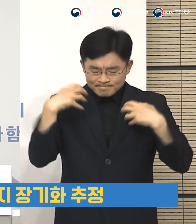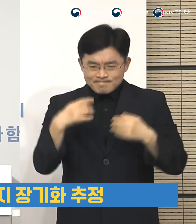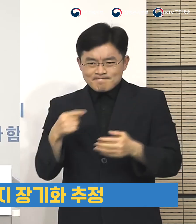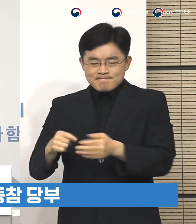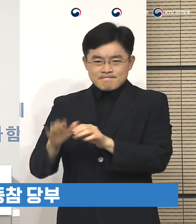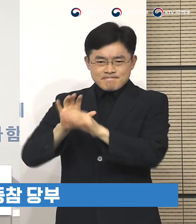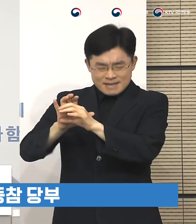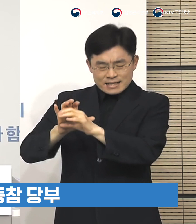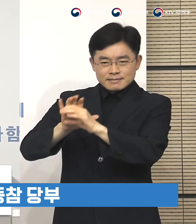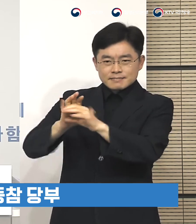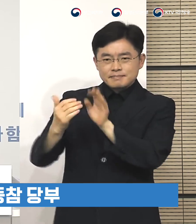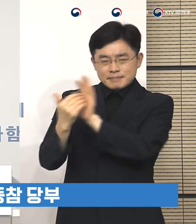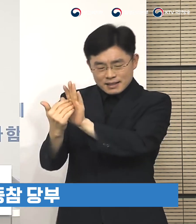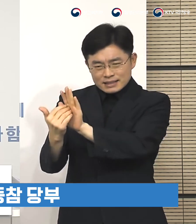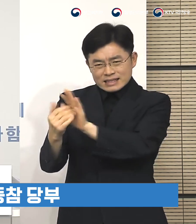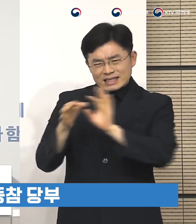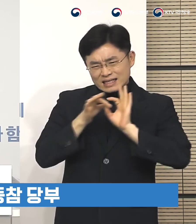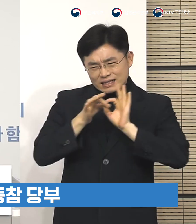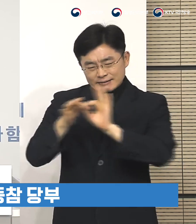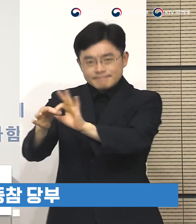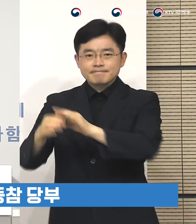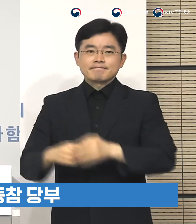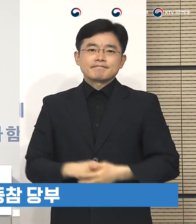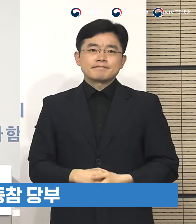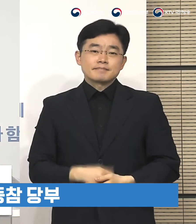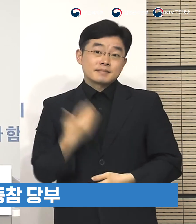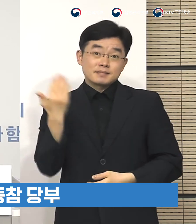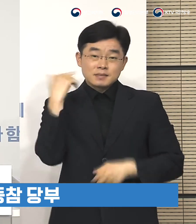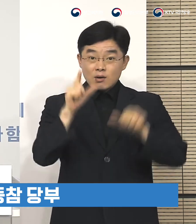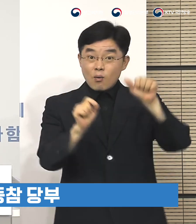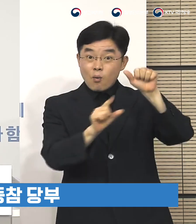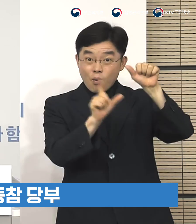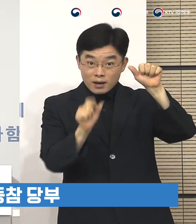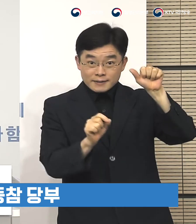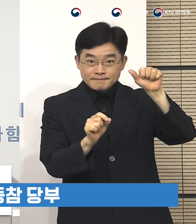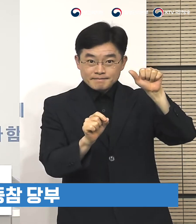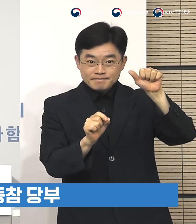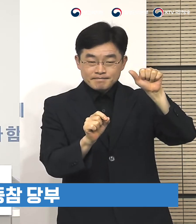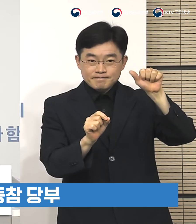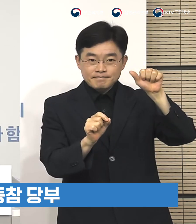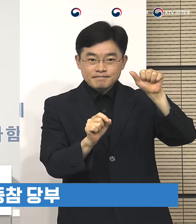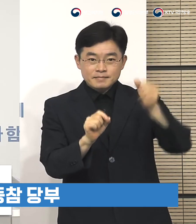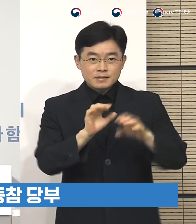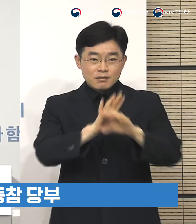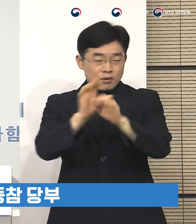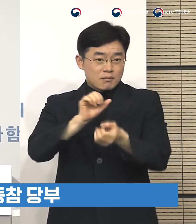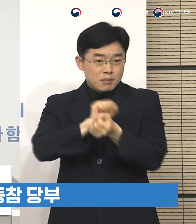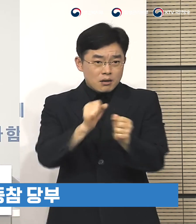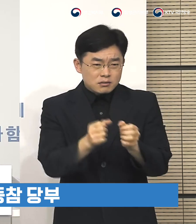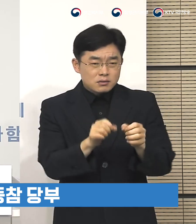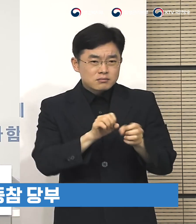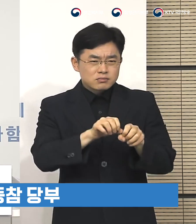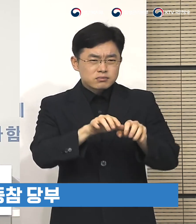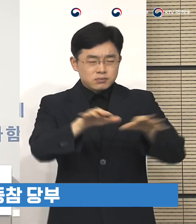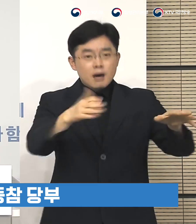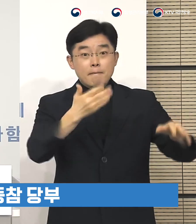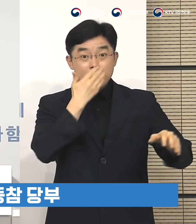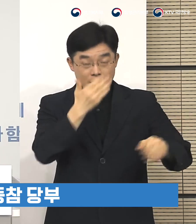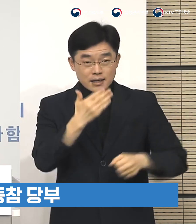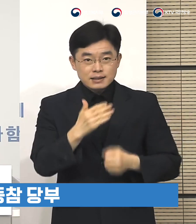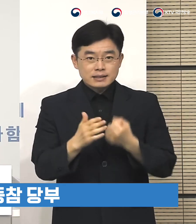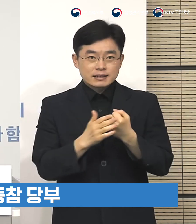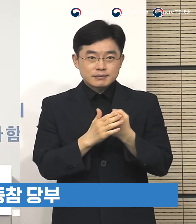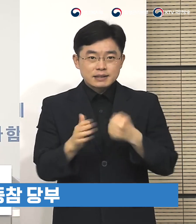나가겠습니다. 국민 여러분들께서도 지난 5월과 같이 집단 감염 확산이 언제든 발생할 수 있다는 점을